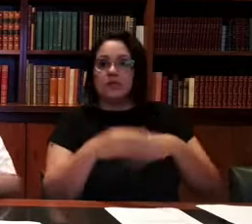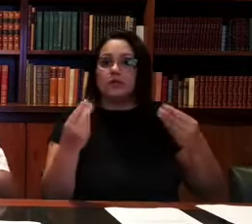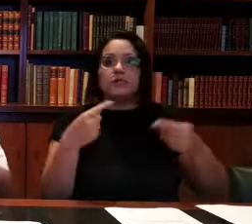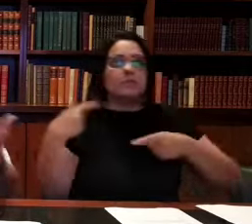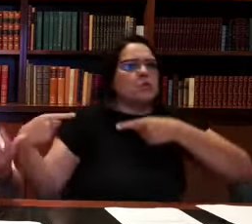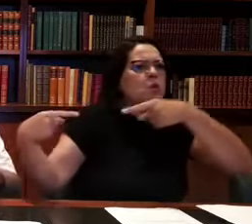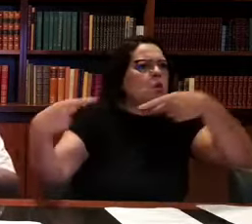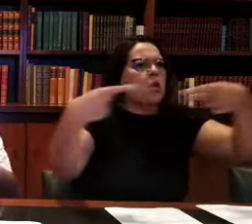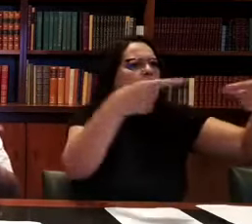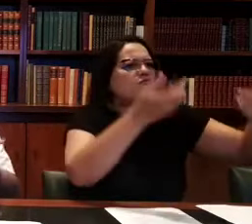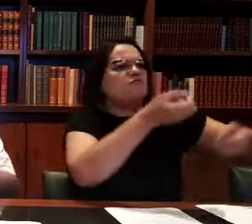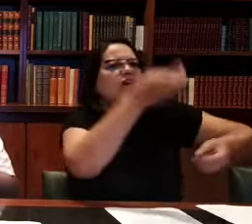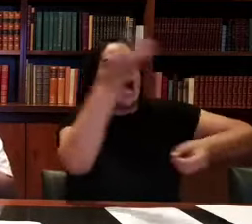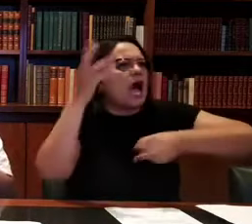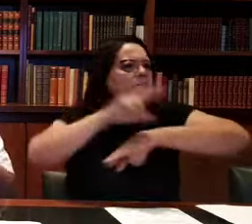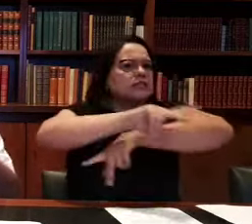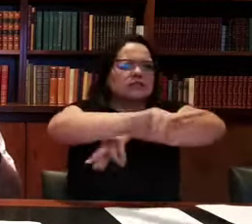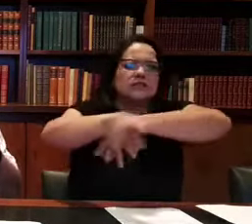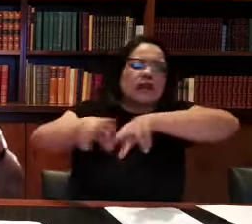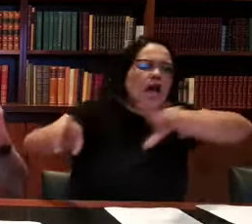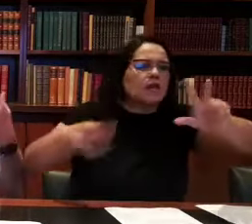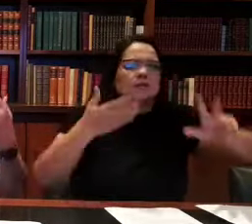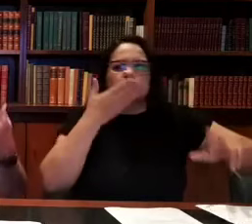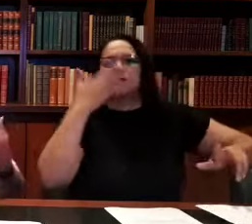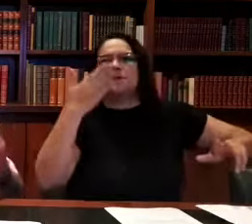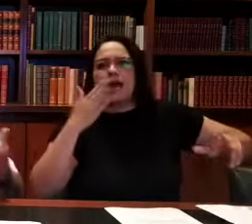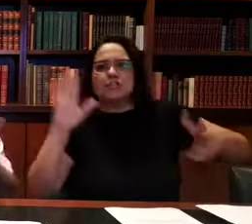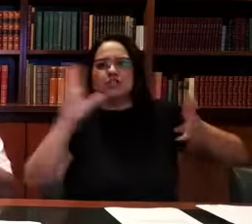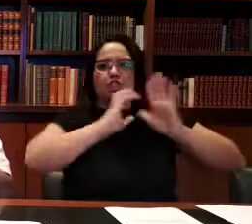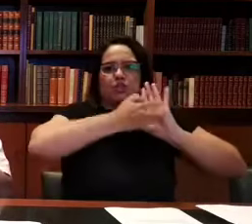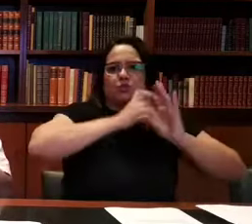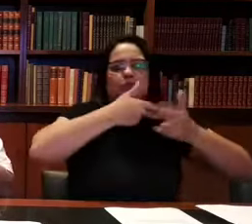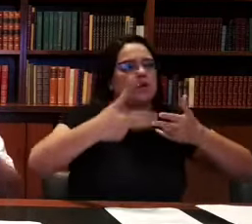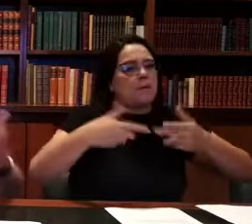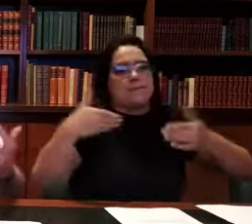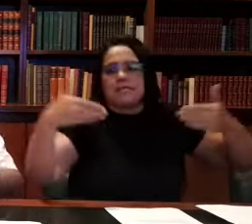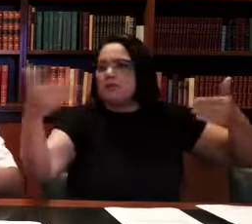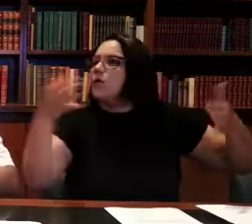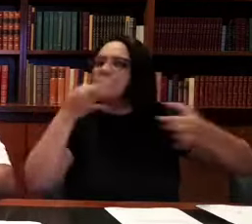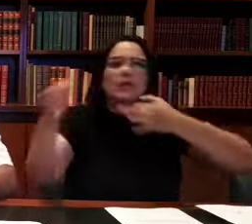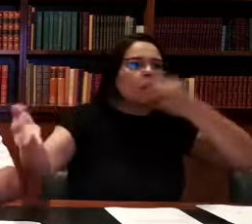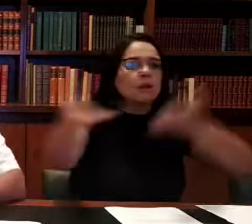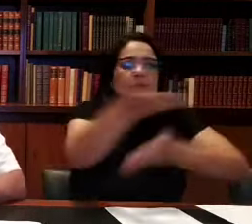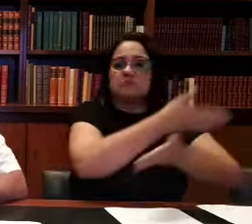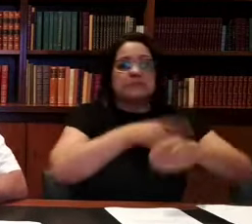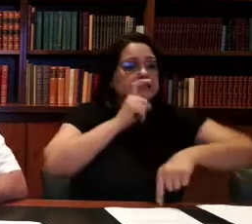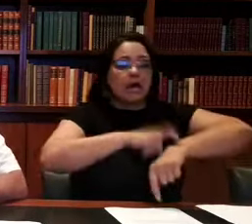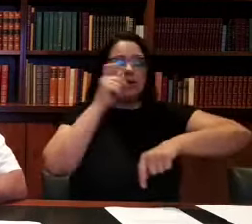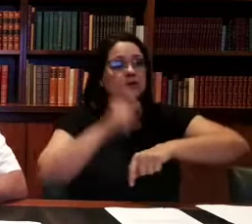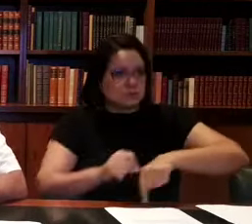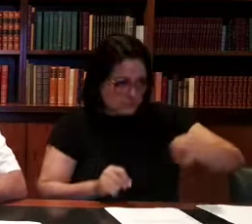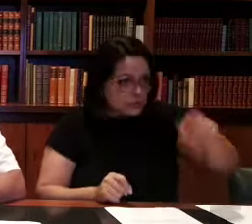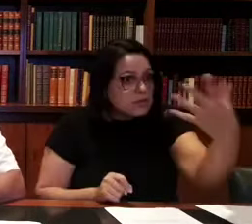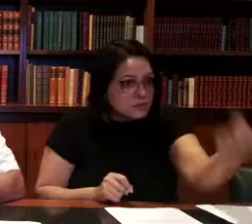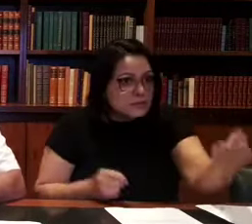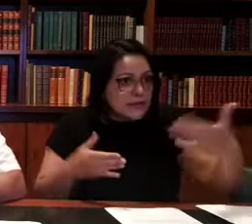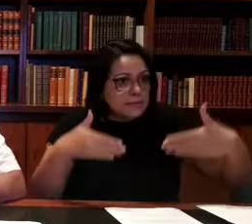discutido com muita gente não sei o quê com o partido dos com o outro Ministro que aqui lá e foi na hora pô